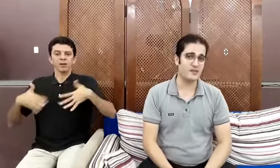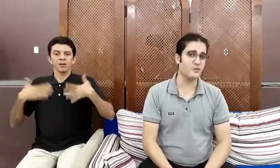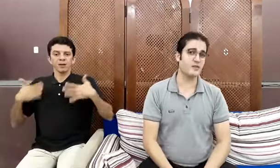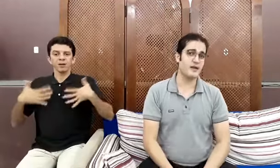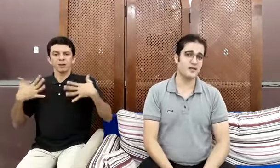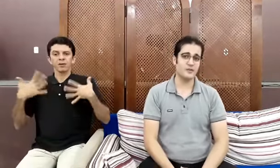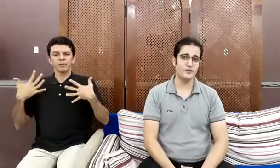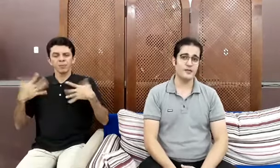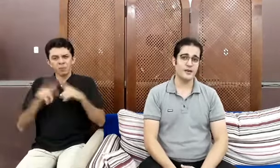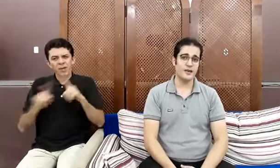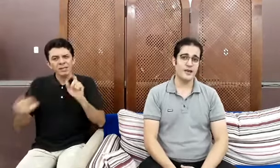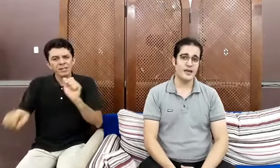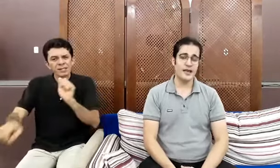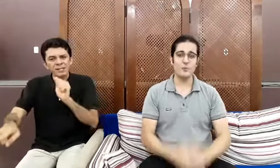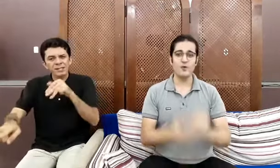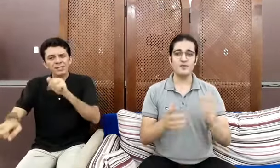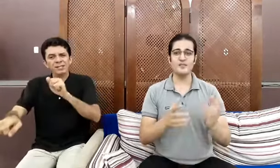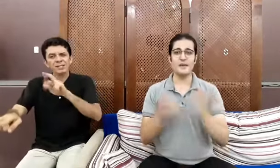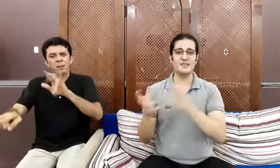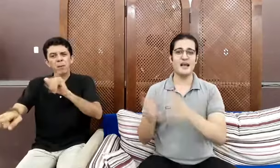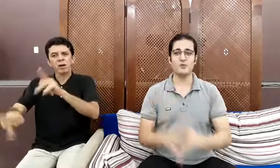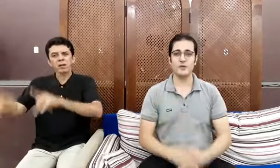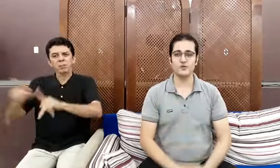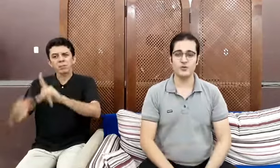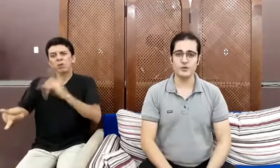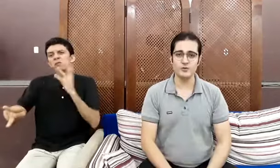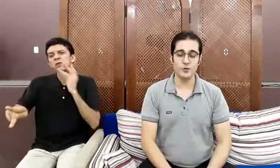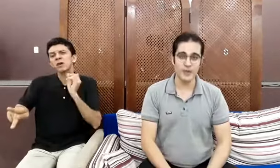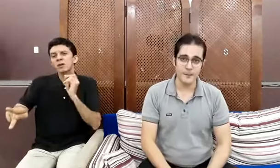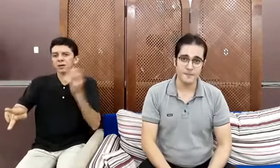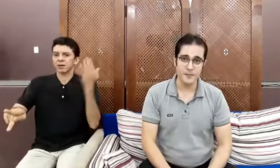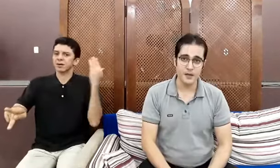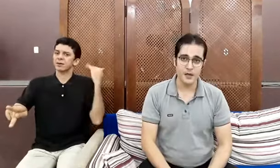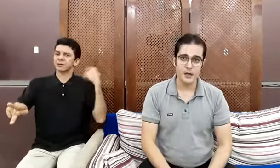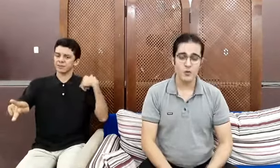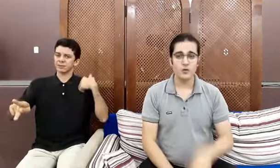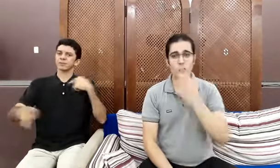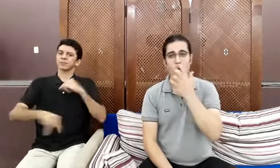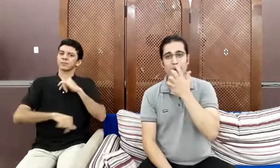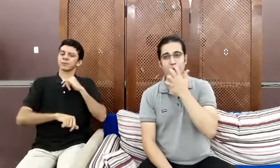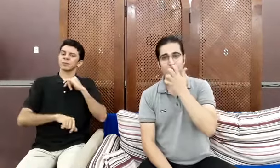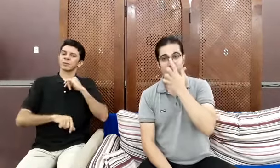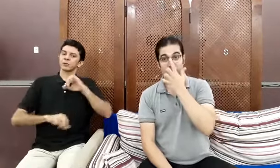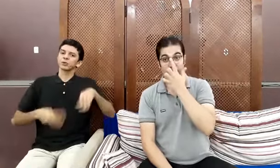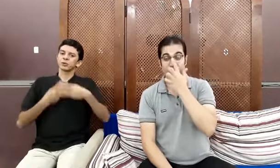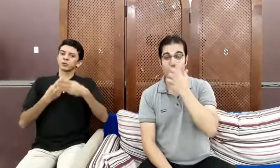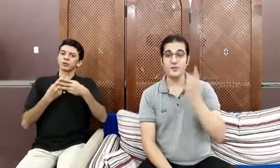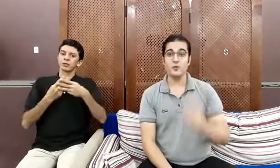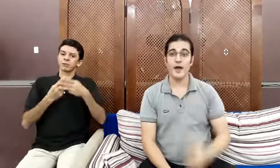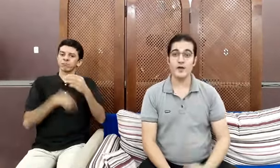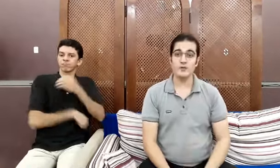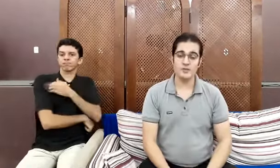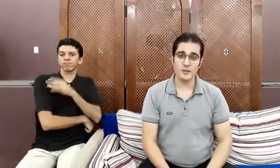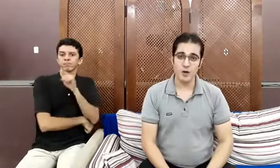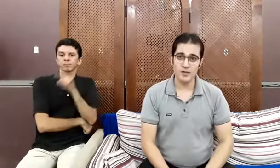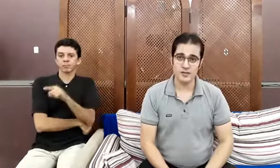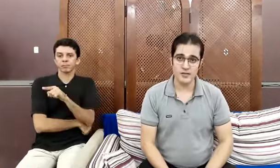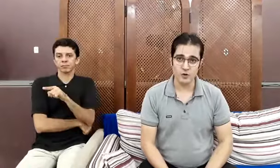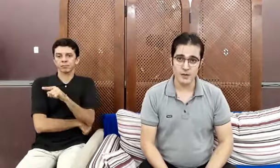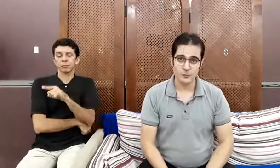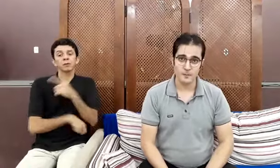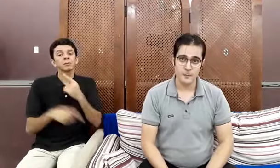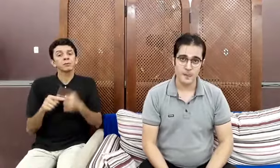quem são os samaritanos? Era um povo desprezado pelos judeus. Por quê? Quando ocorreu a divisão do reino depois da morte